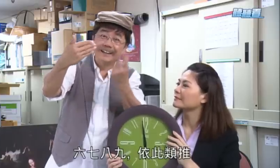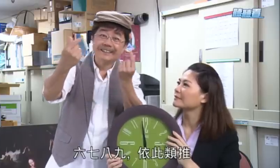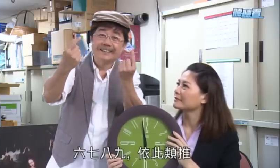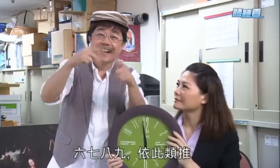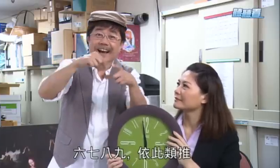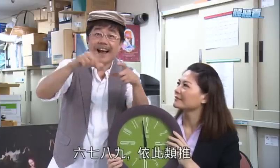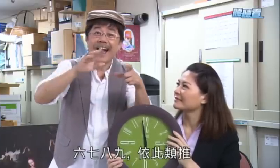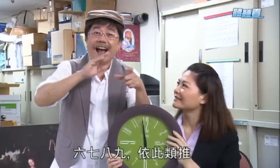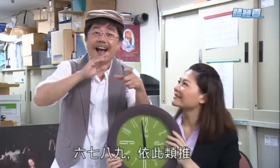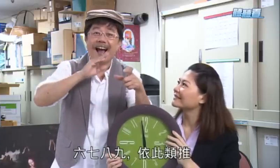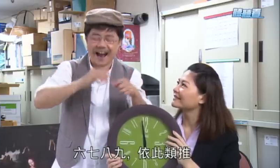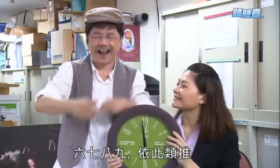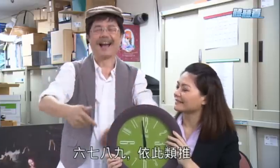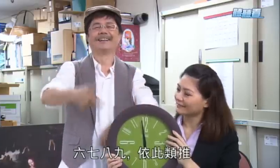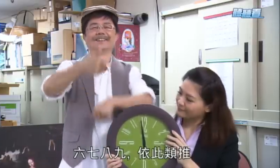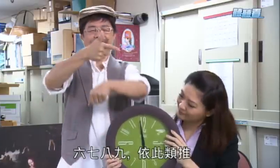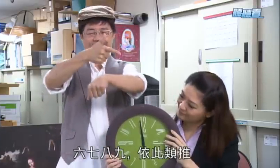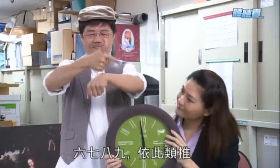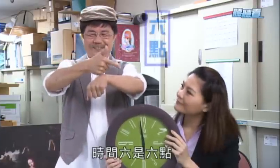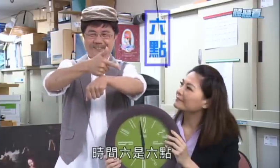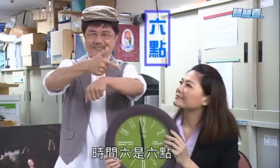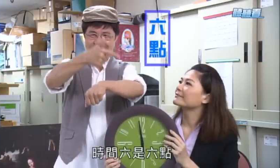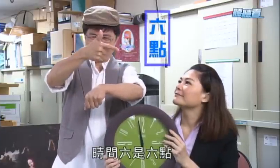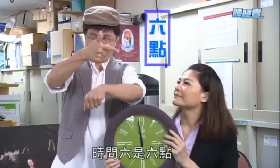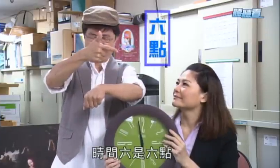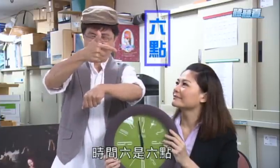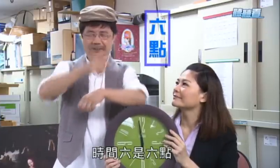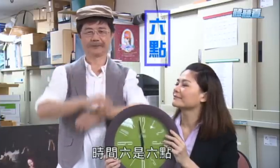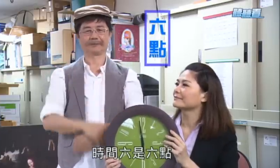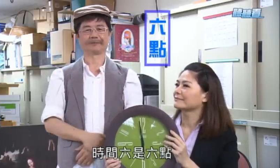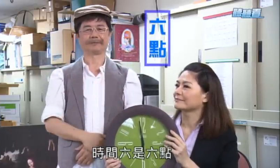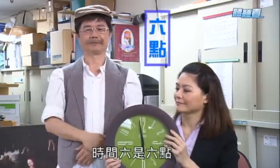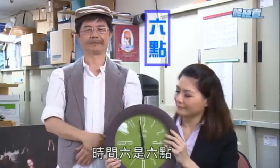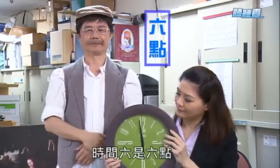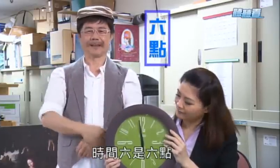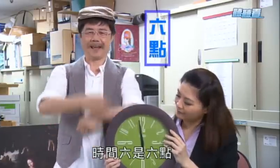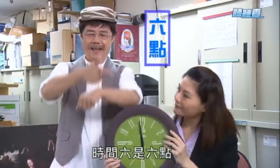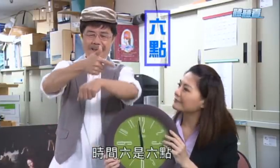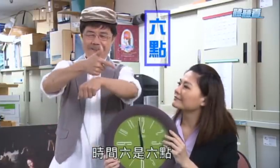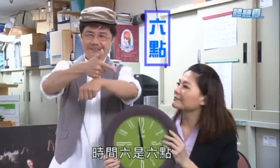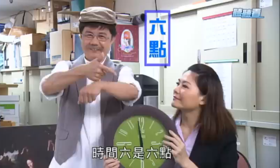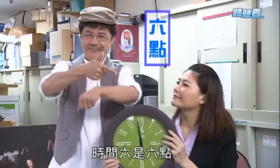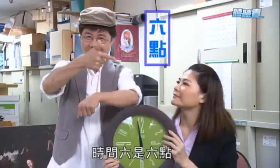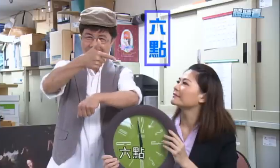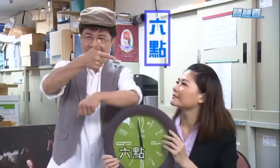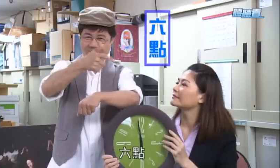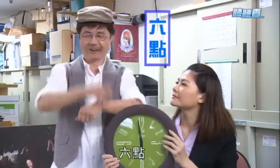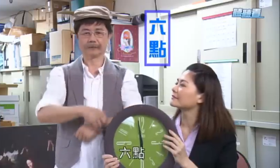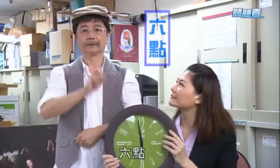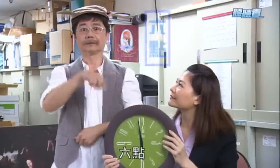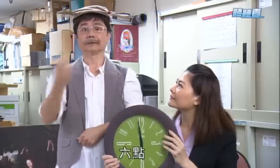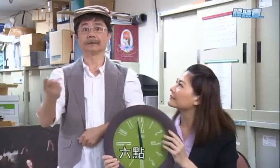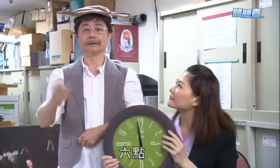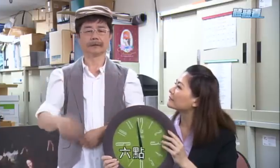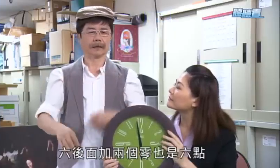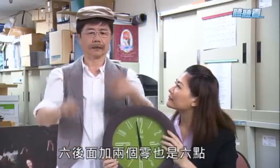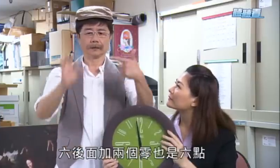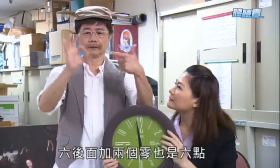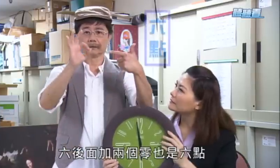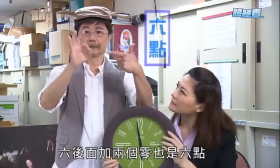6、7、8、9，以此类推啊。时间6是6点， 六点，六后面加